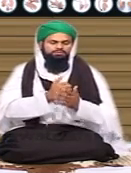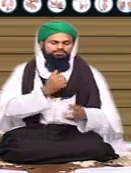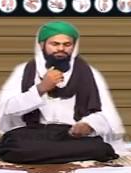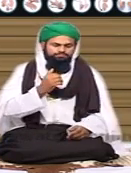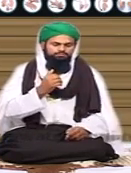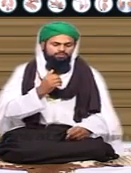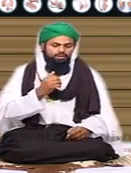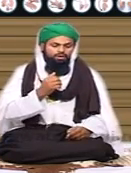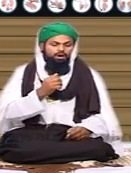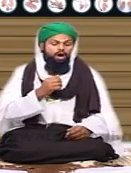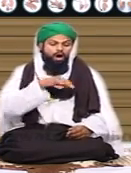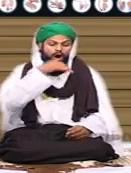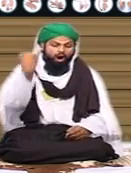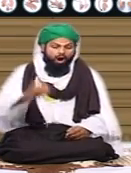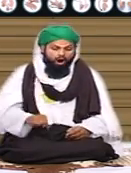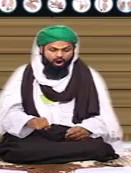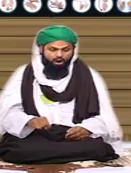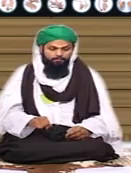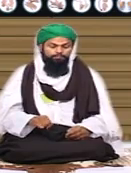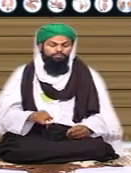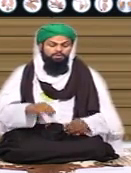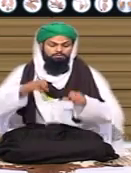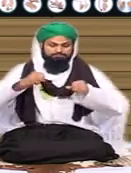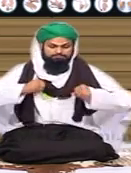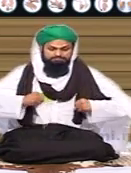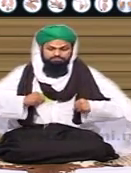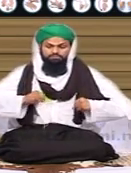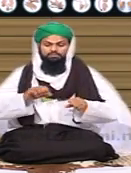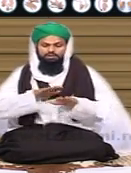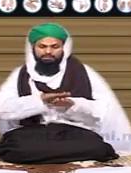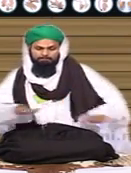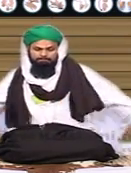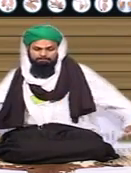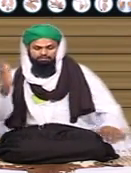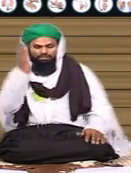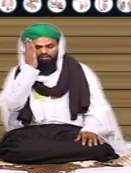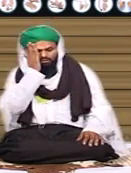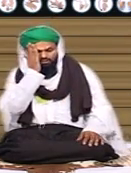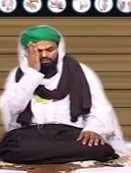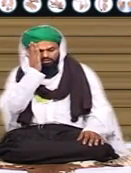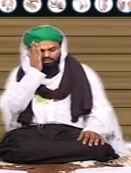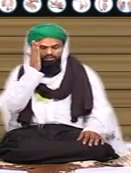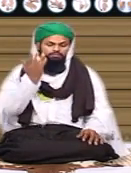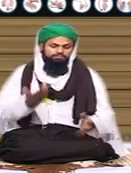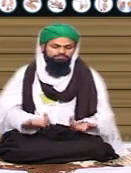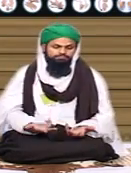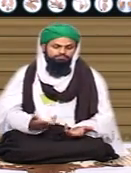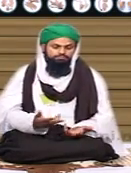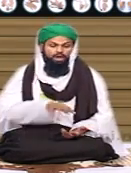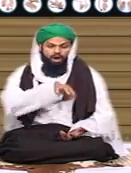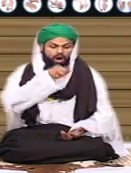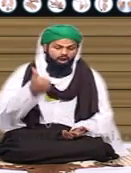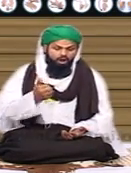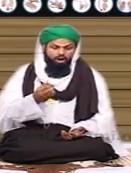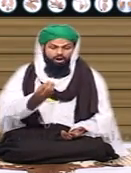روزی کی وجہ سے ہمیں طرح طرح کا فرنیچر ملتا ہے، اور حلال روزی میں یہ مشکل ہو گیا، کیونکہ اس دور